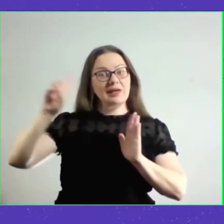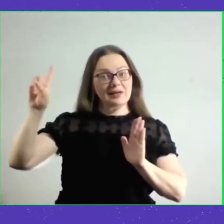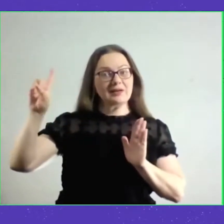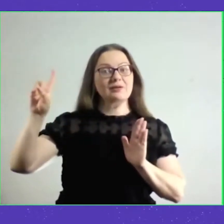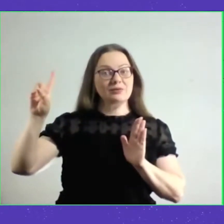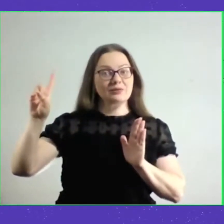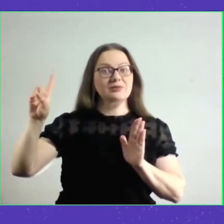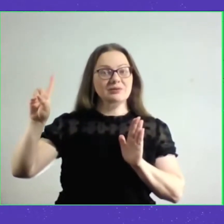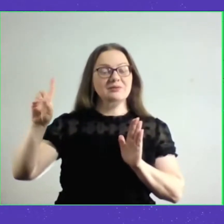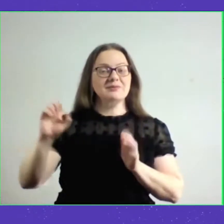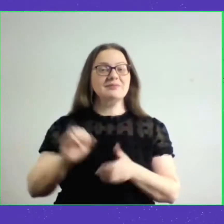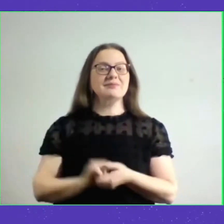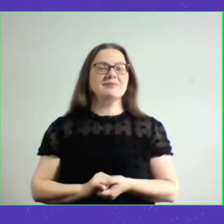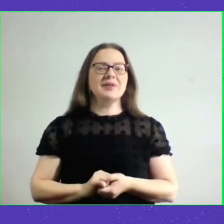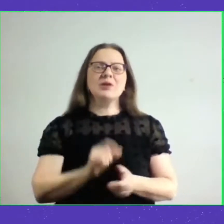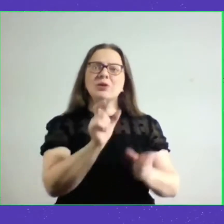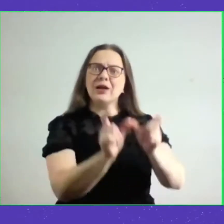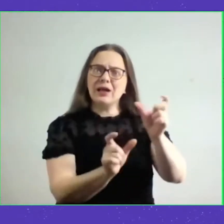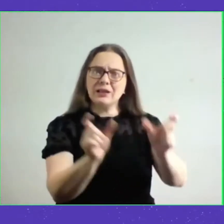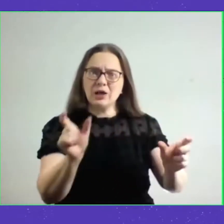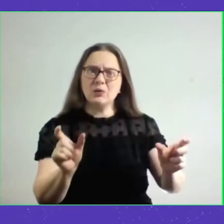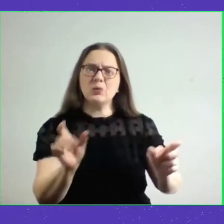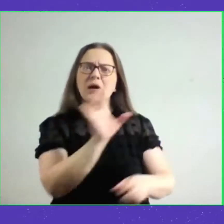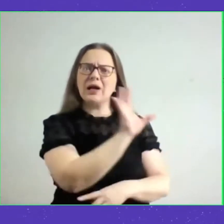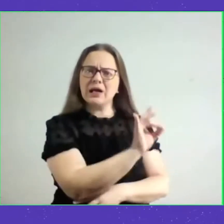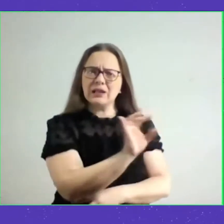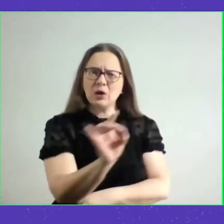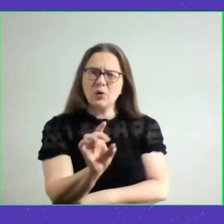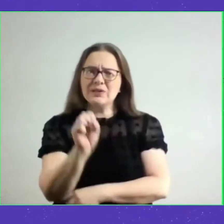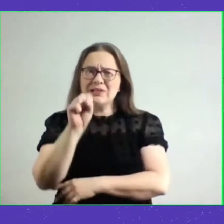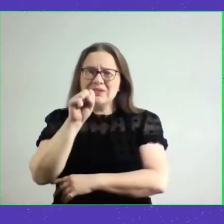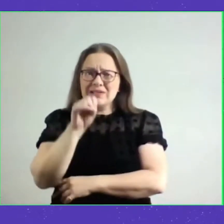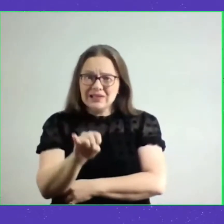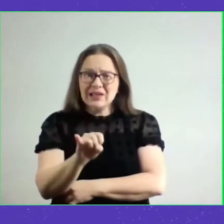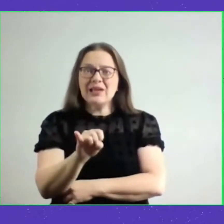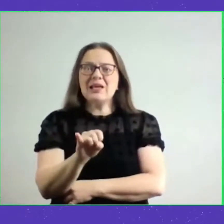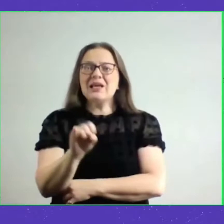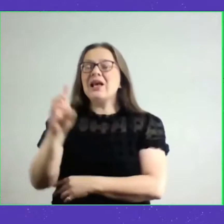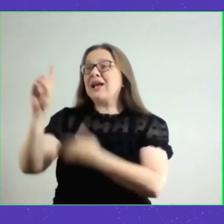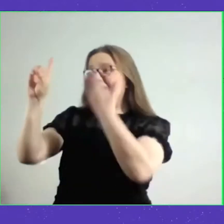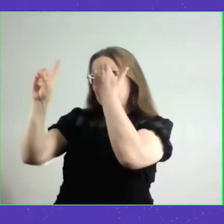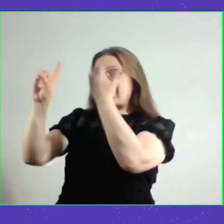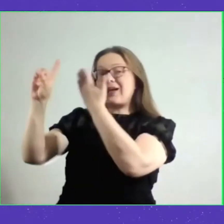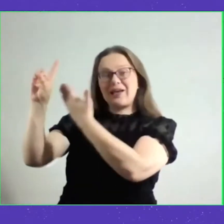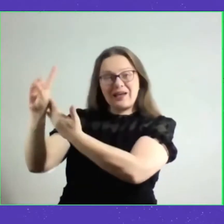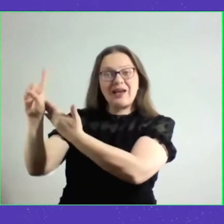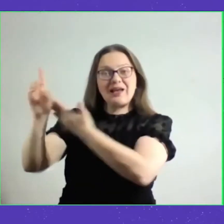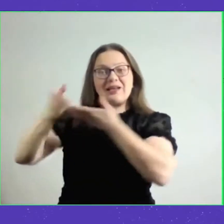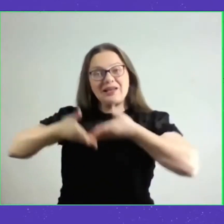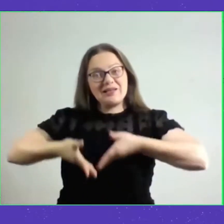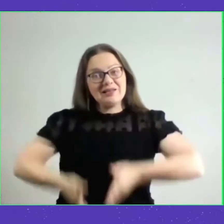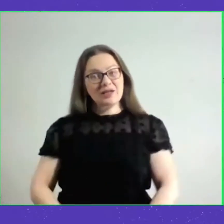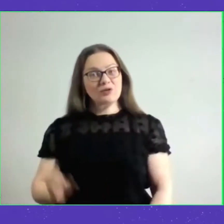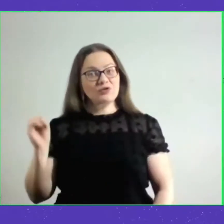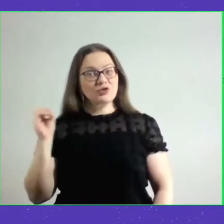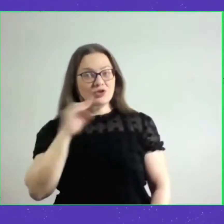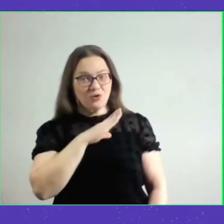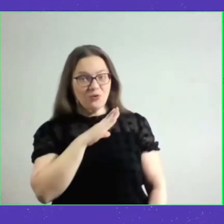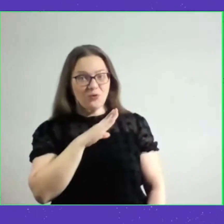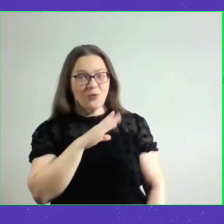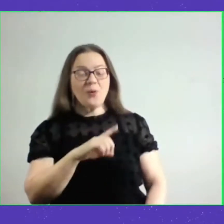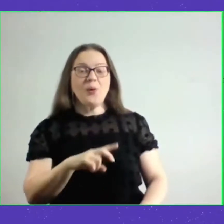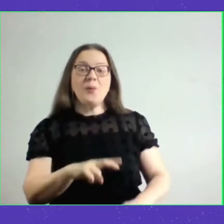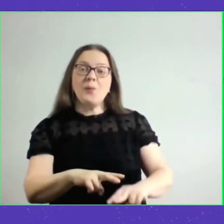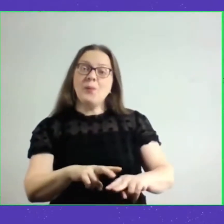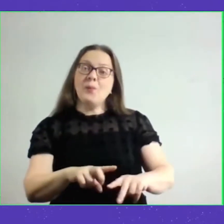receberam, deu-lhes o poder de serem feitos filhos de Deus, a saber, os que creem no seu nome, os quais não nasceram do